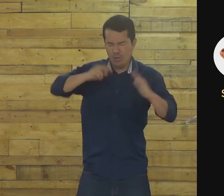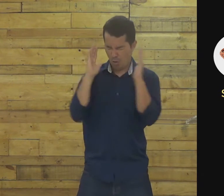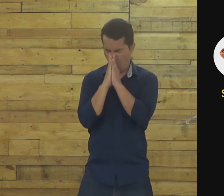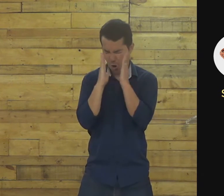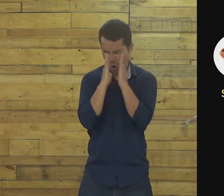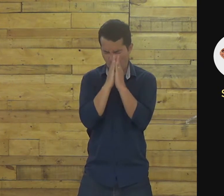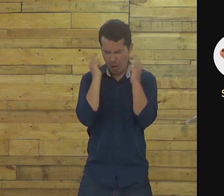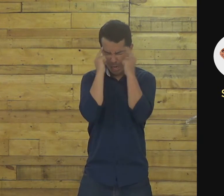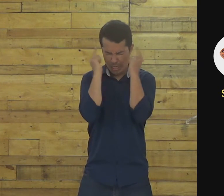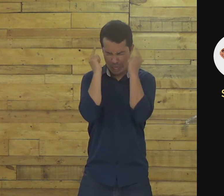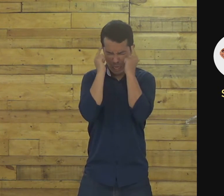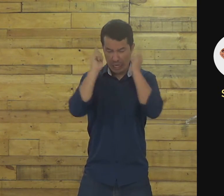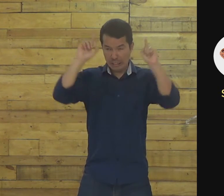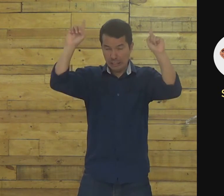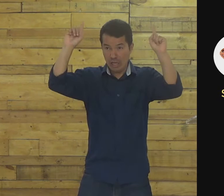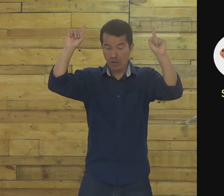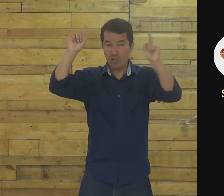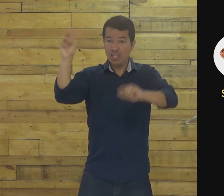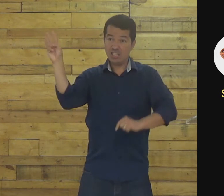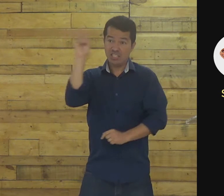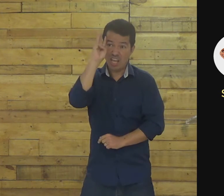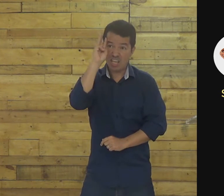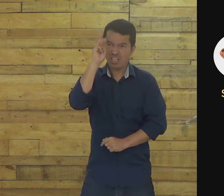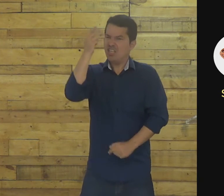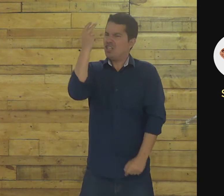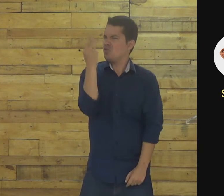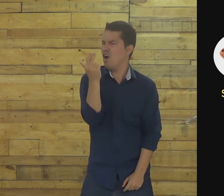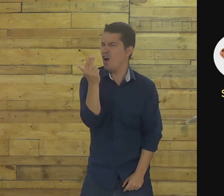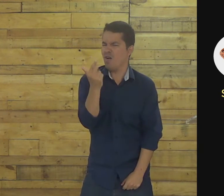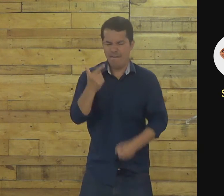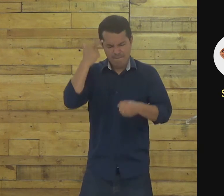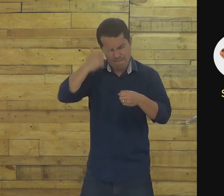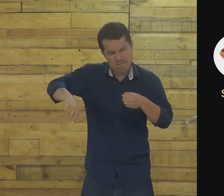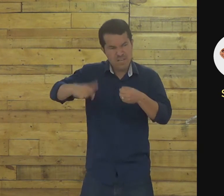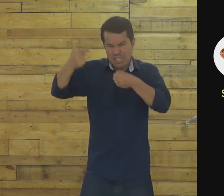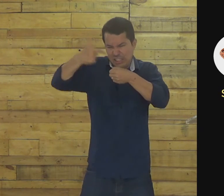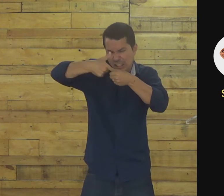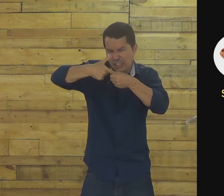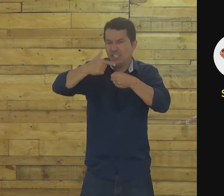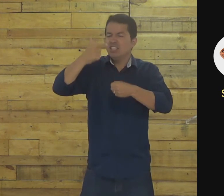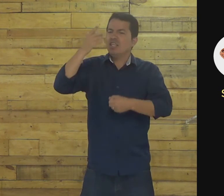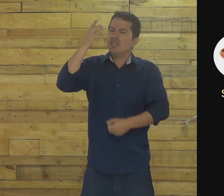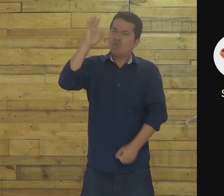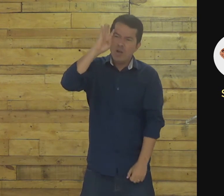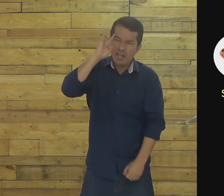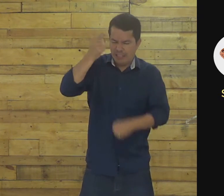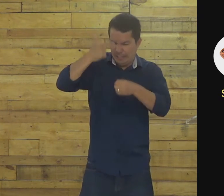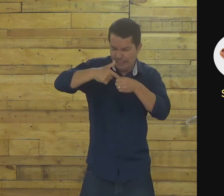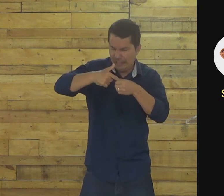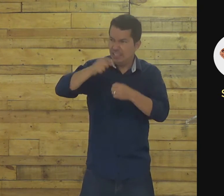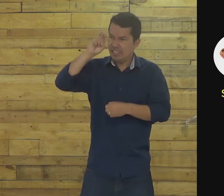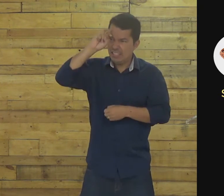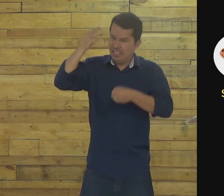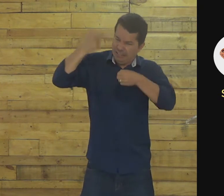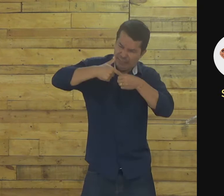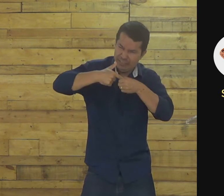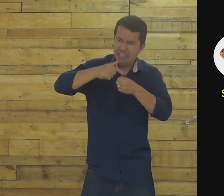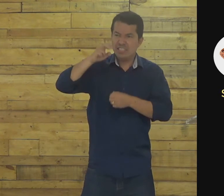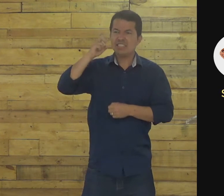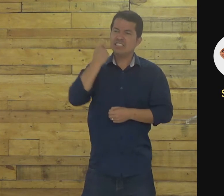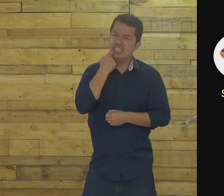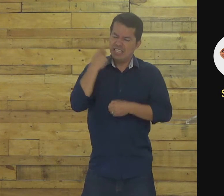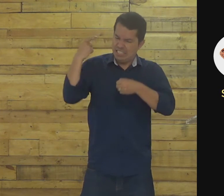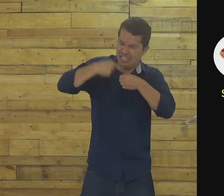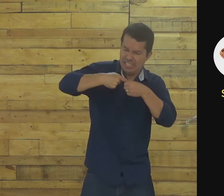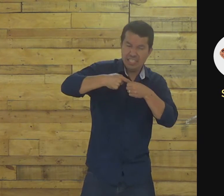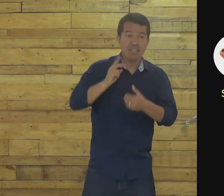você chega na sua casa, lê a palavra de Deus. Medita nela, estuda, pensa, pensa, pensa, pensa, pensa. Aí se